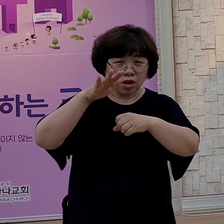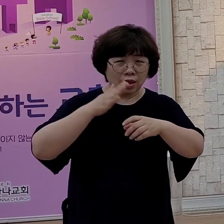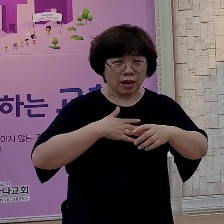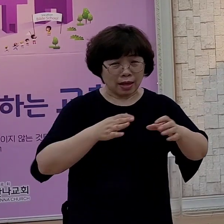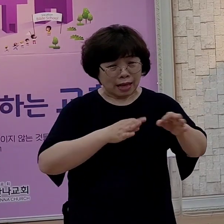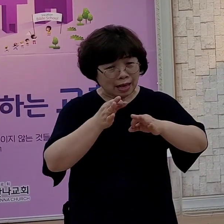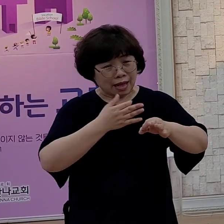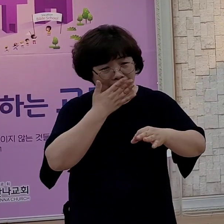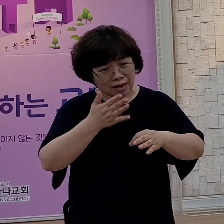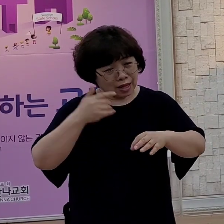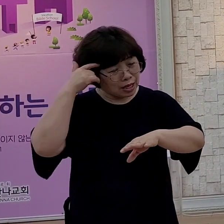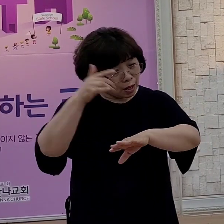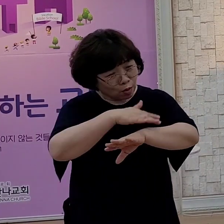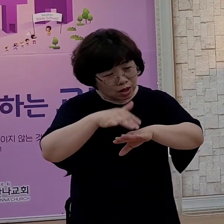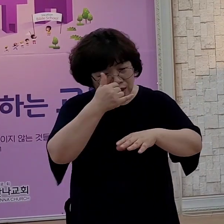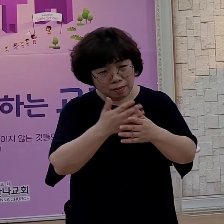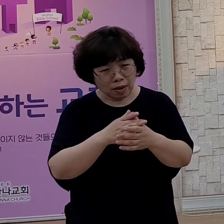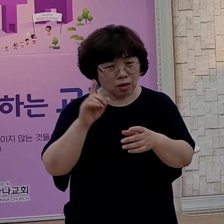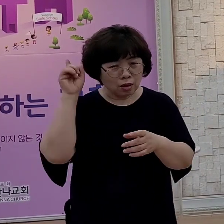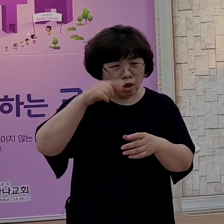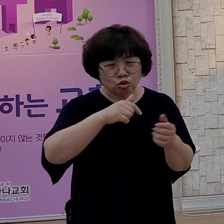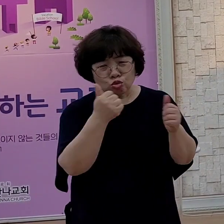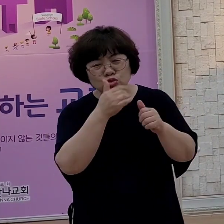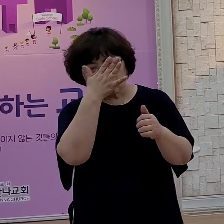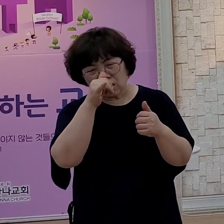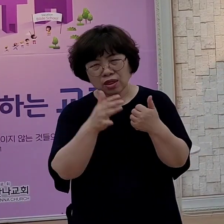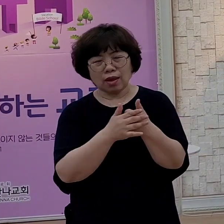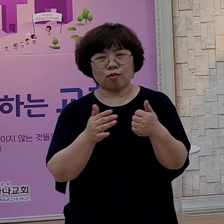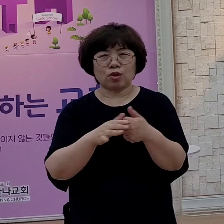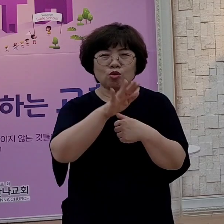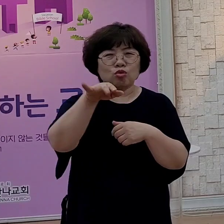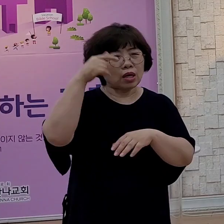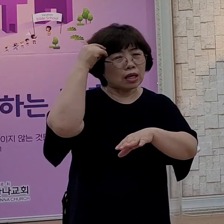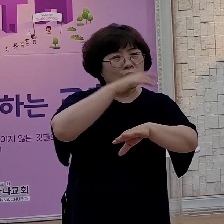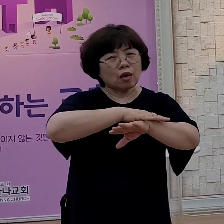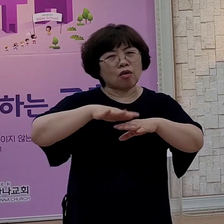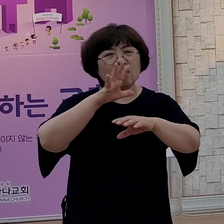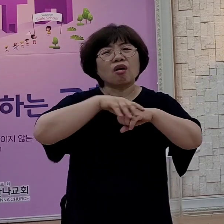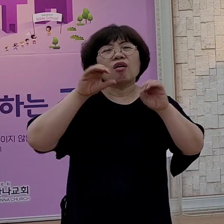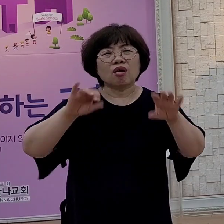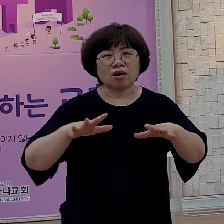내일 죽을지도 모르는 인생이라고 성경은 말합니다. 이게 진리예요.